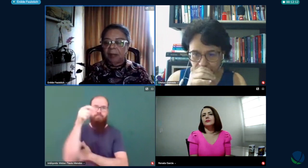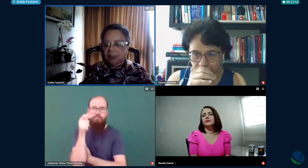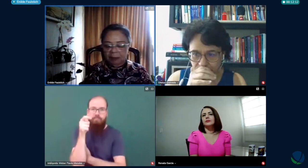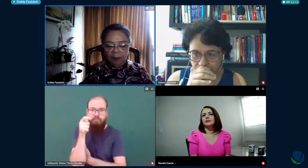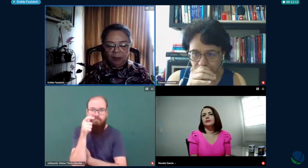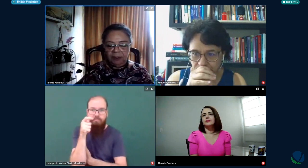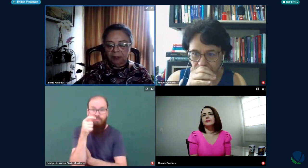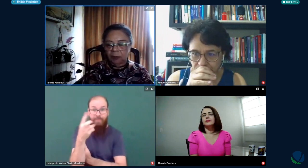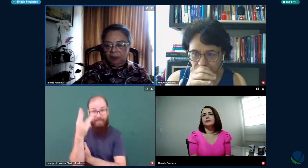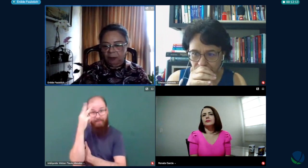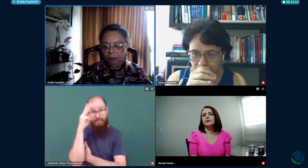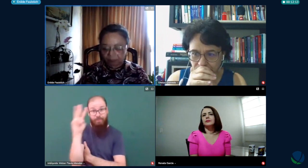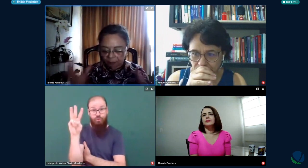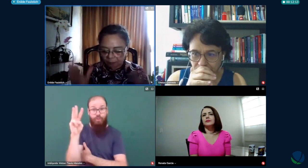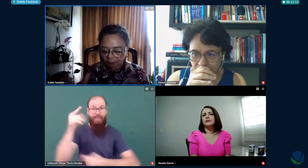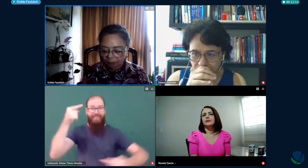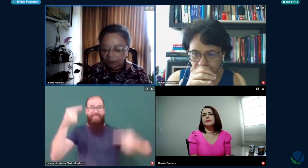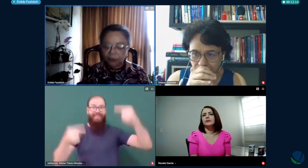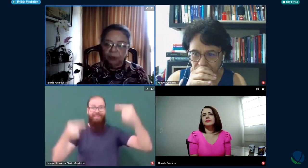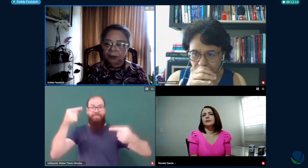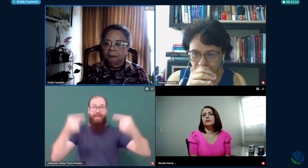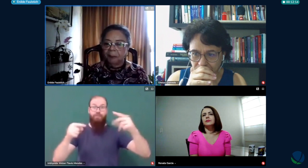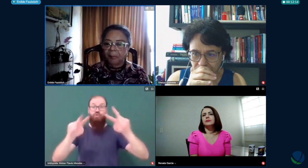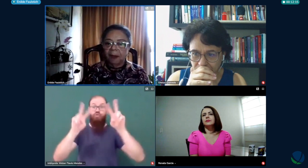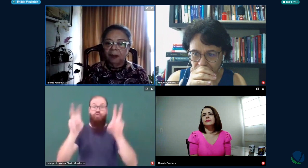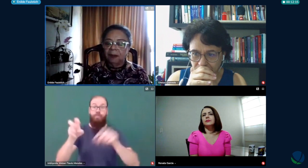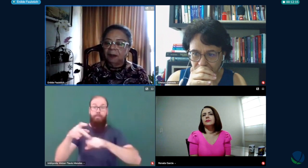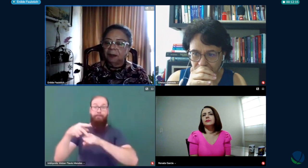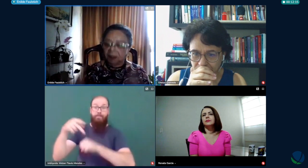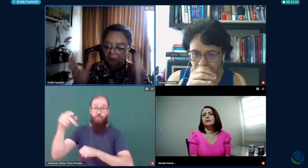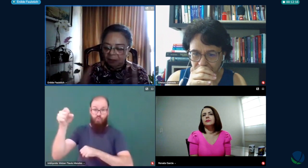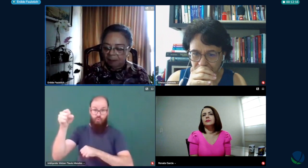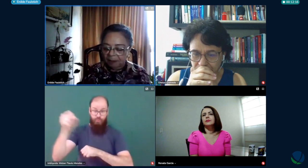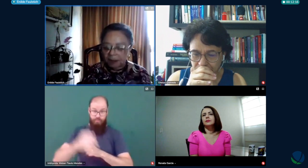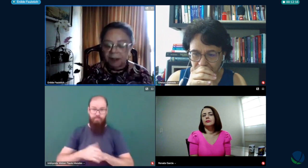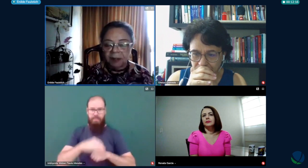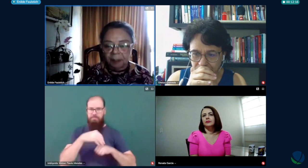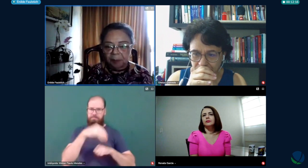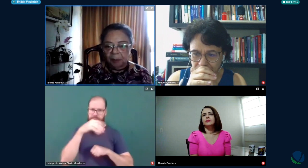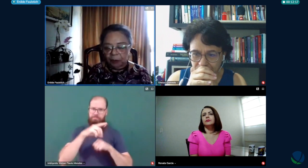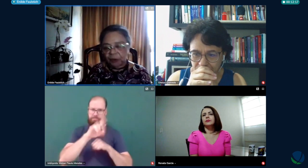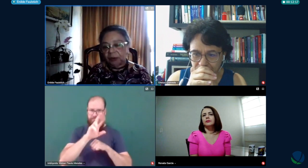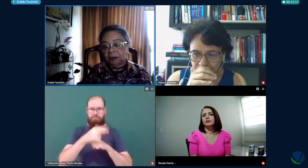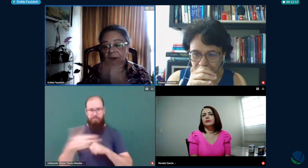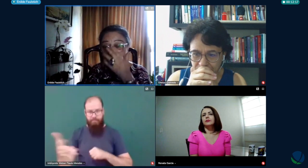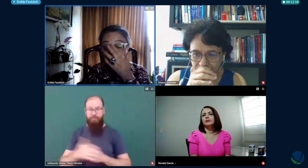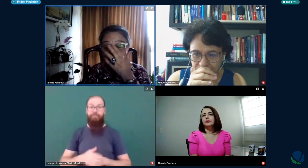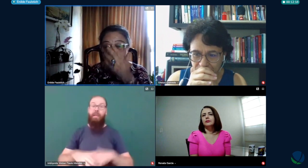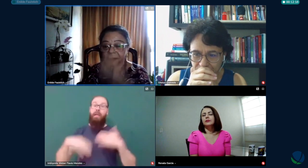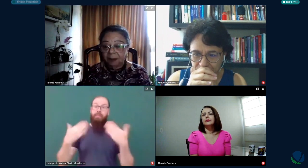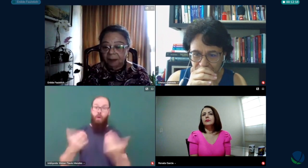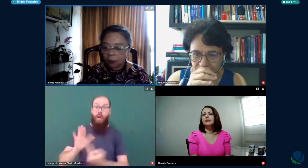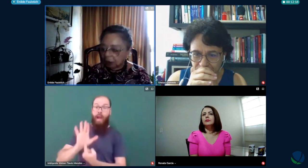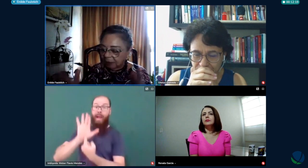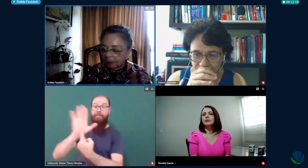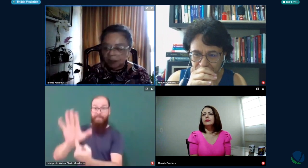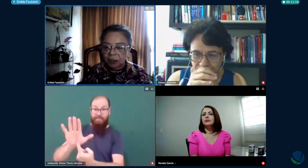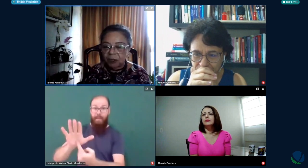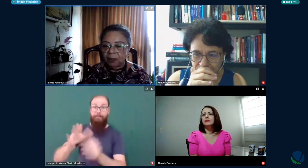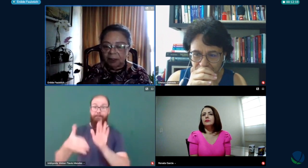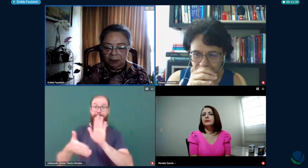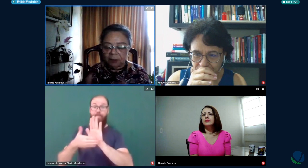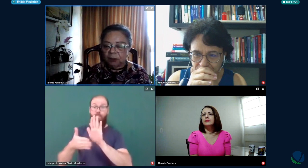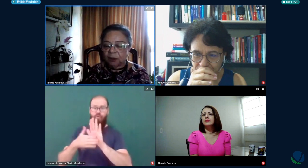3 dias de debate sobre a pós-graduação. Fui. Então, na hora de apresentar propostas, eu já